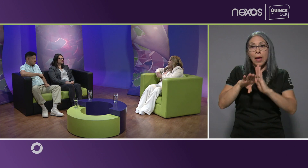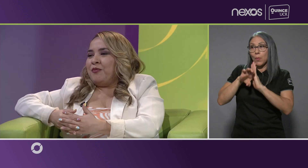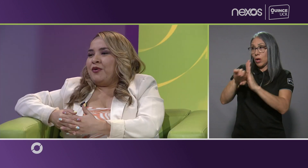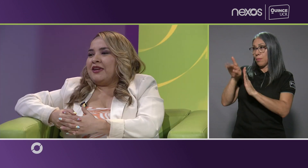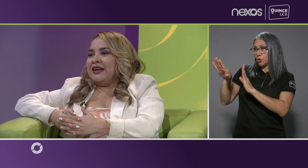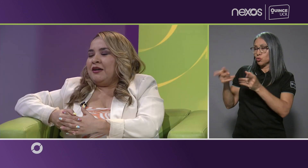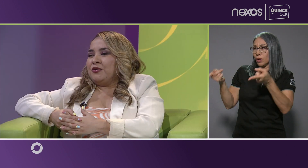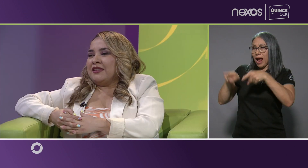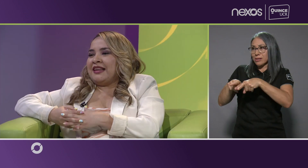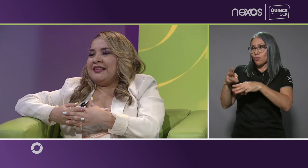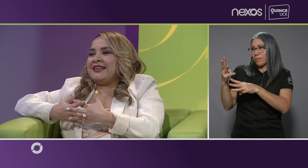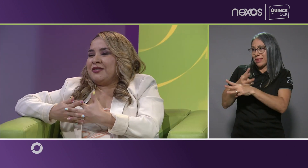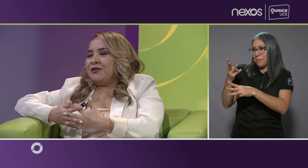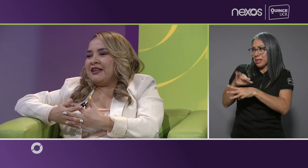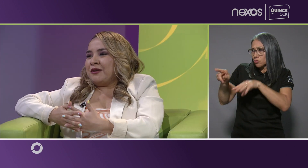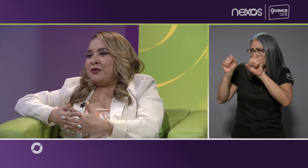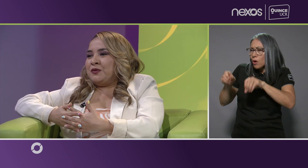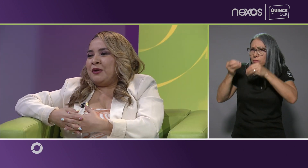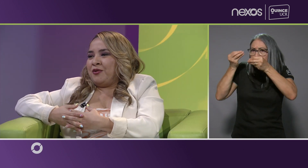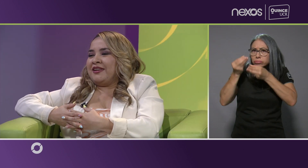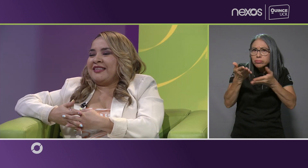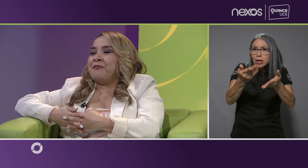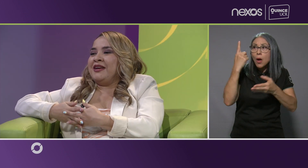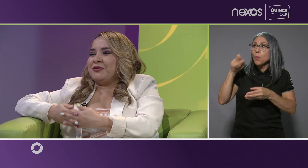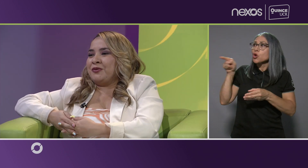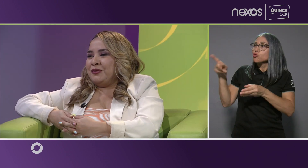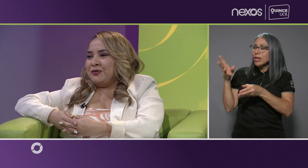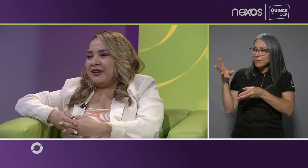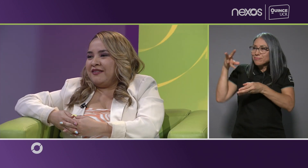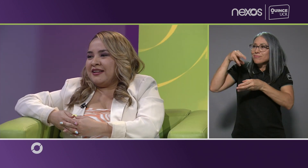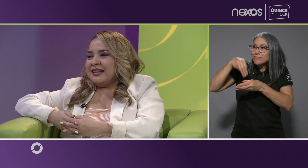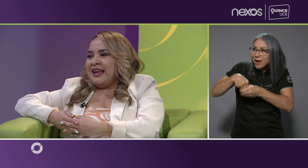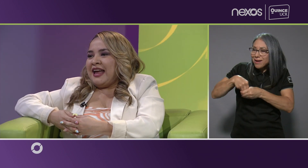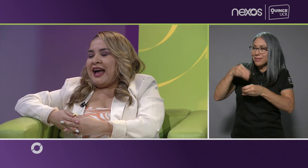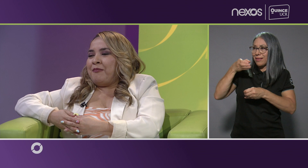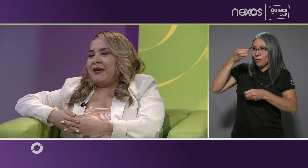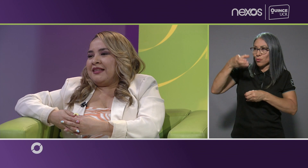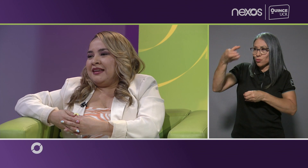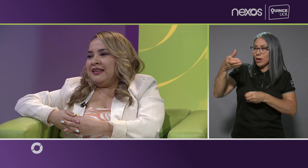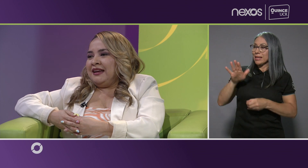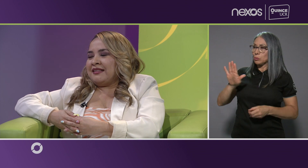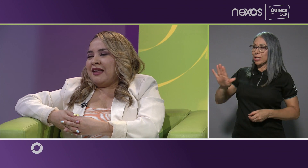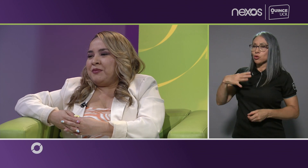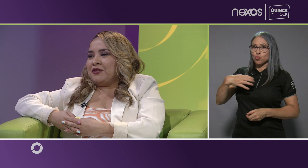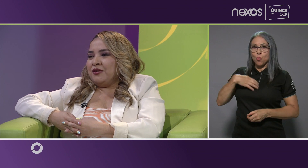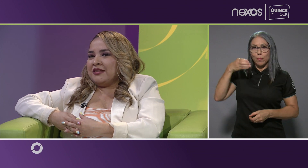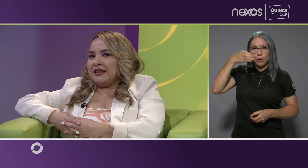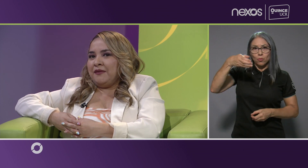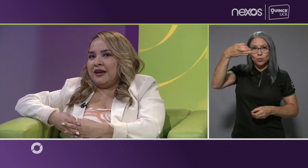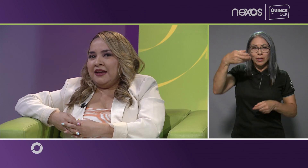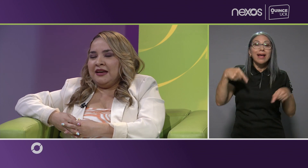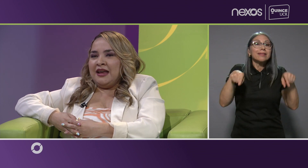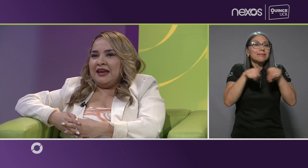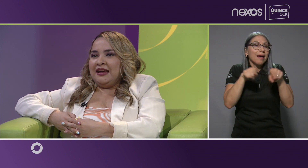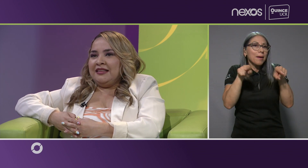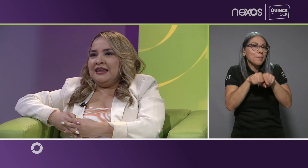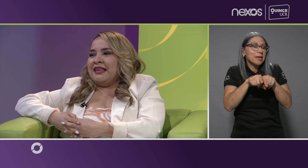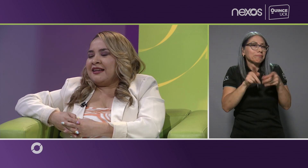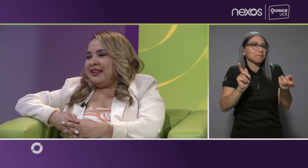matemáticas, porque usted está inserto en esta cultura, porque es también su cultura, ¿verdad? Aparte de las adaptaciones a